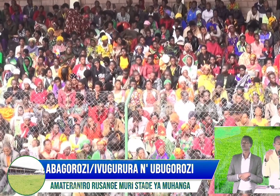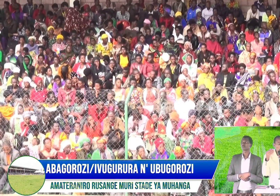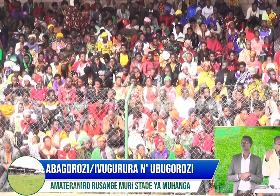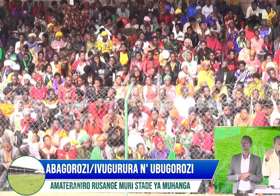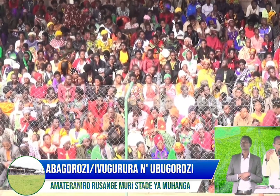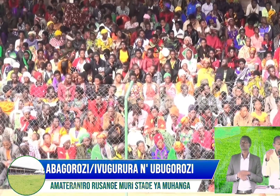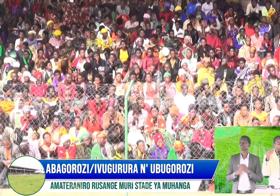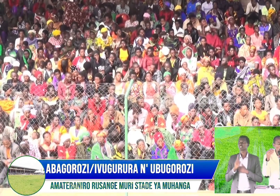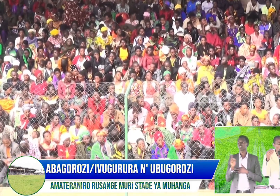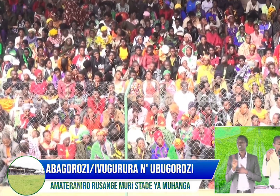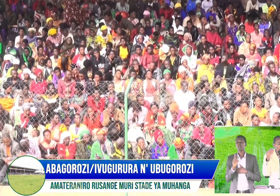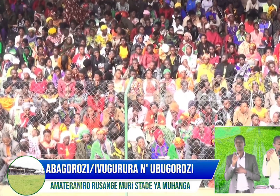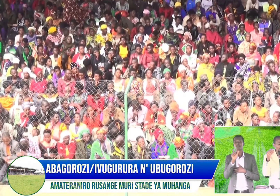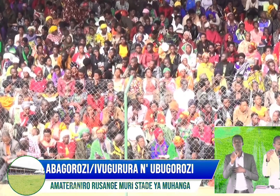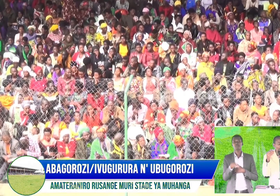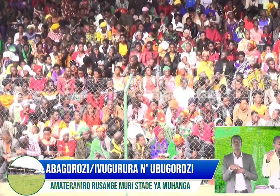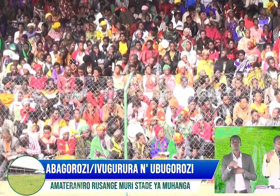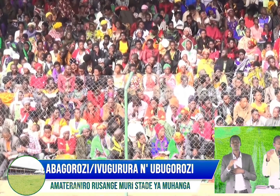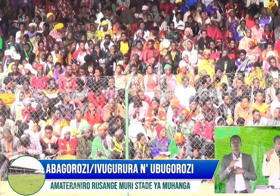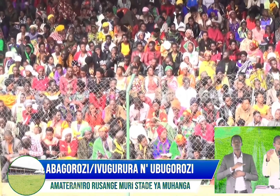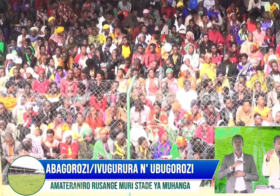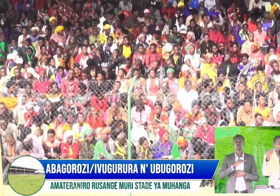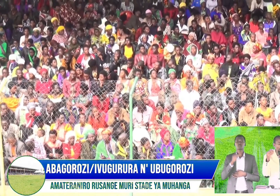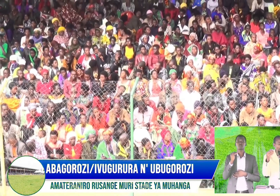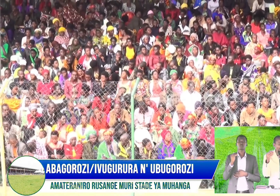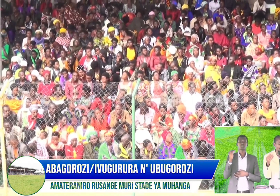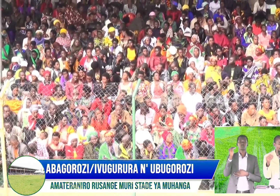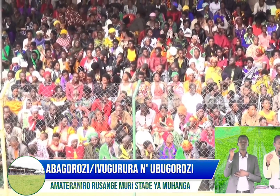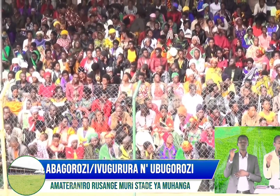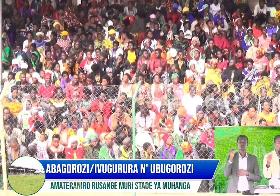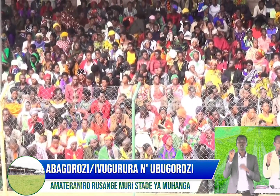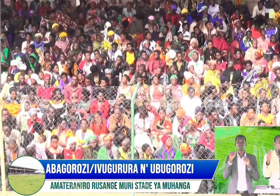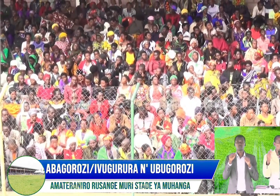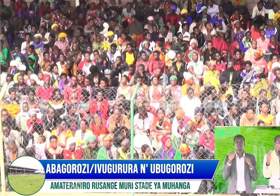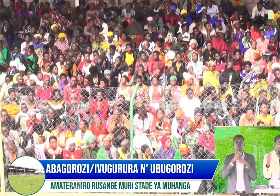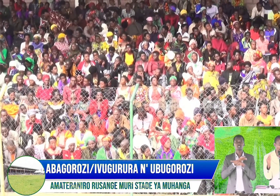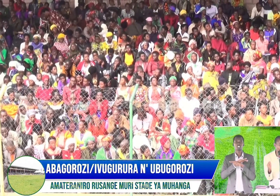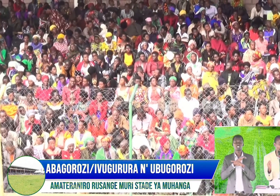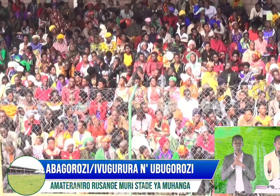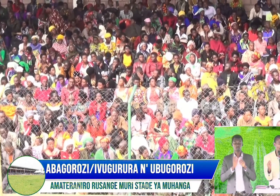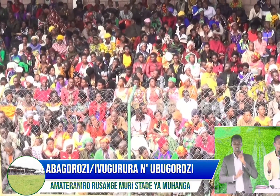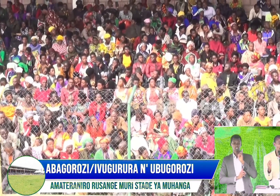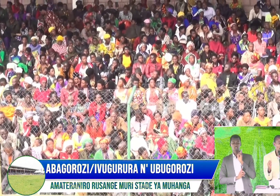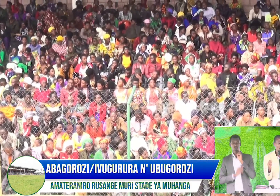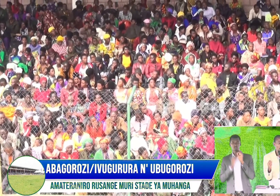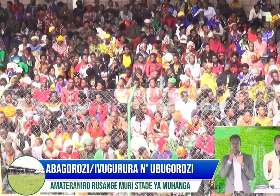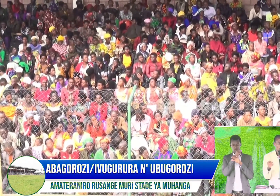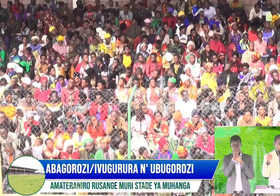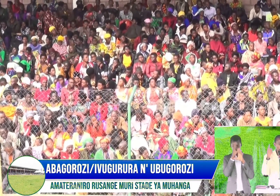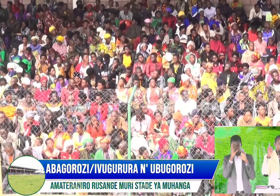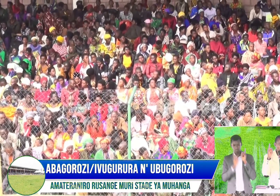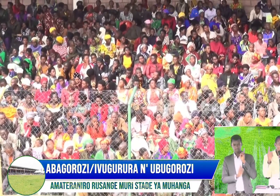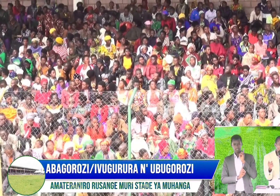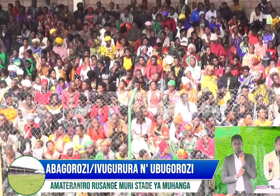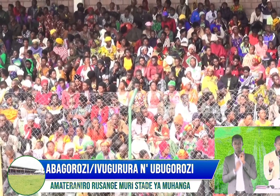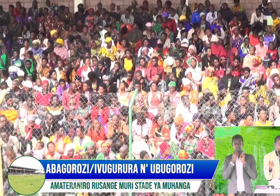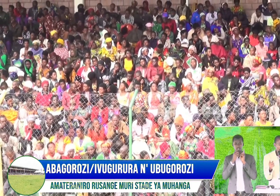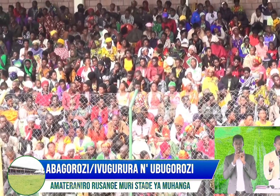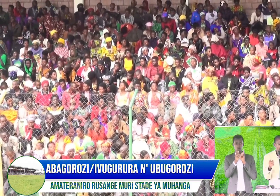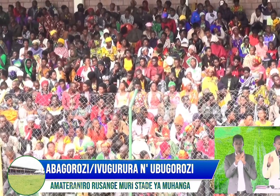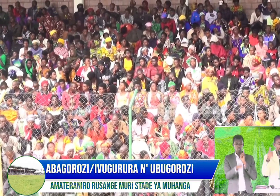nta muntu ukuze washobora kwinjira ahangaha, niba impagarikeye cyangwa se uko ateye, ni imico